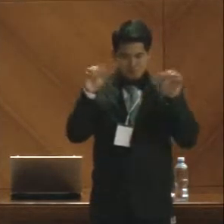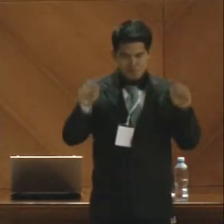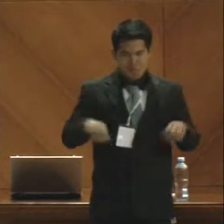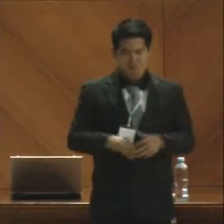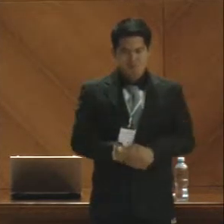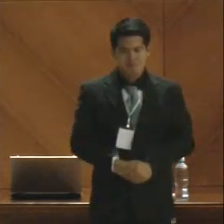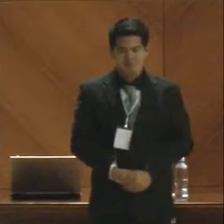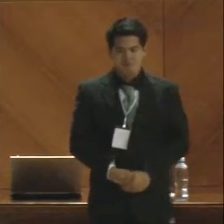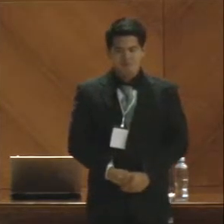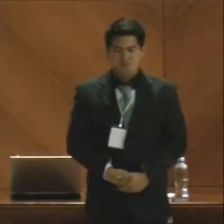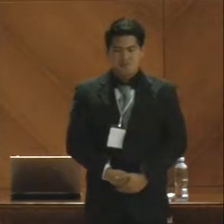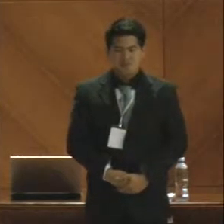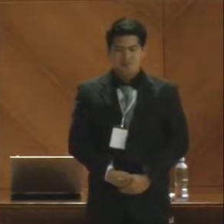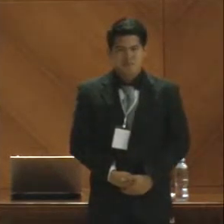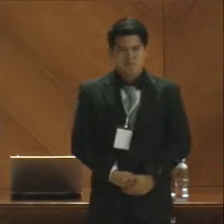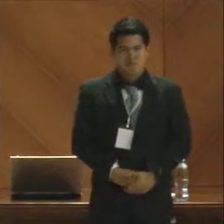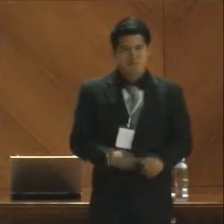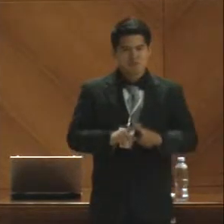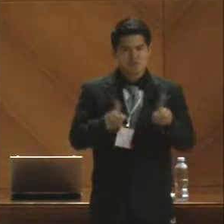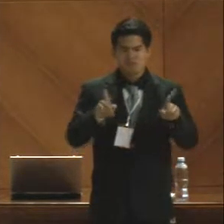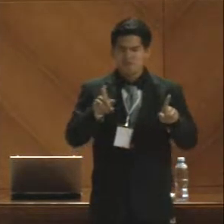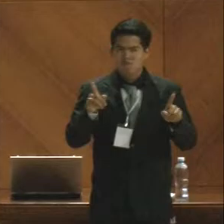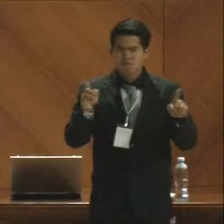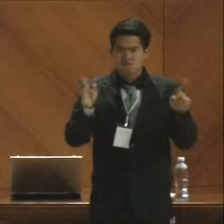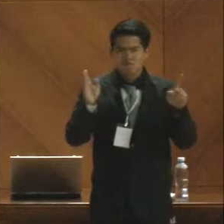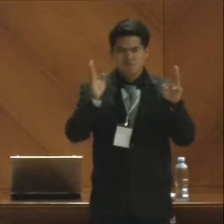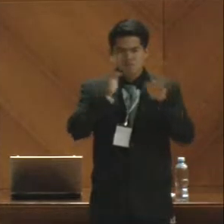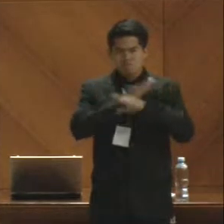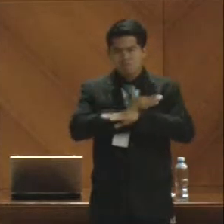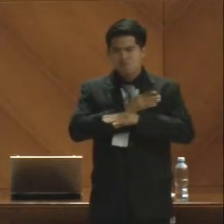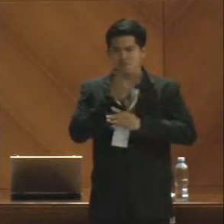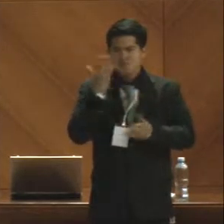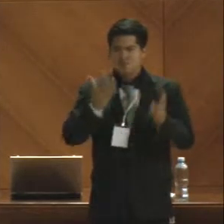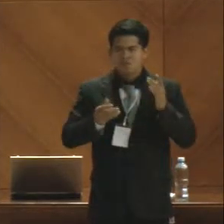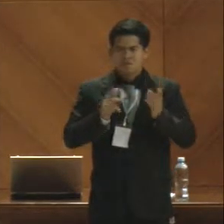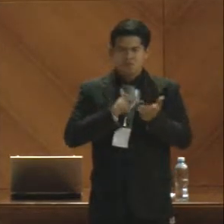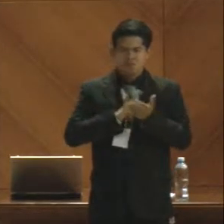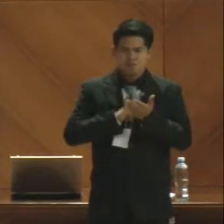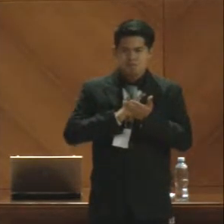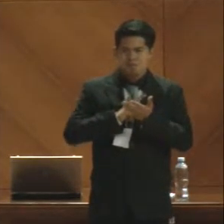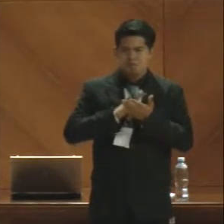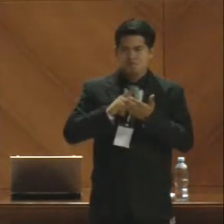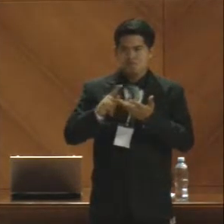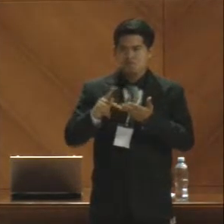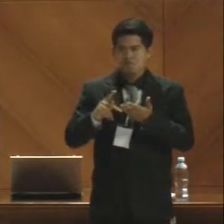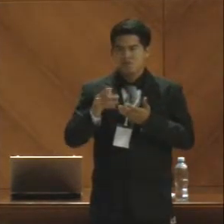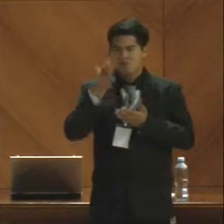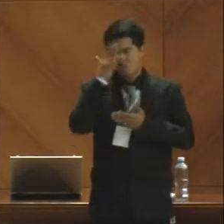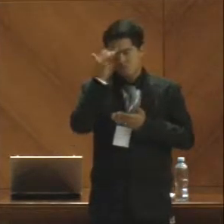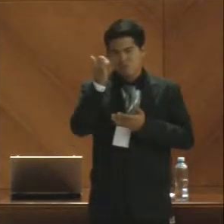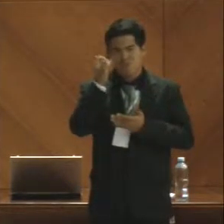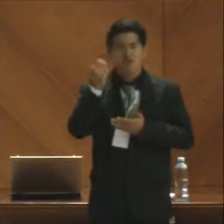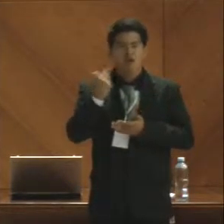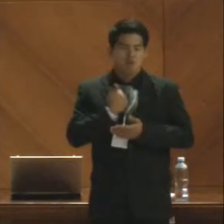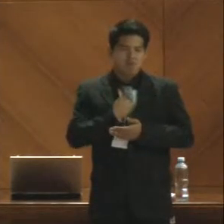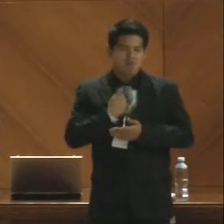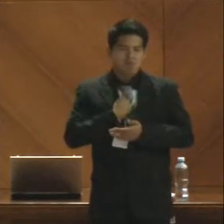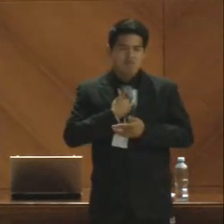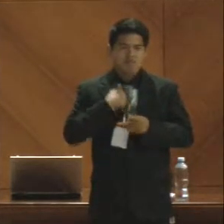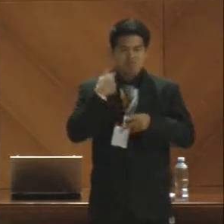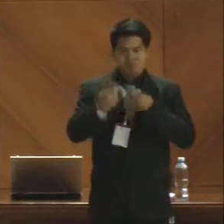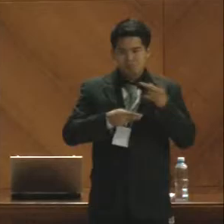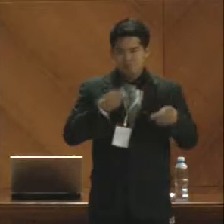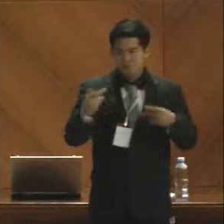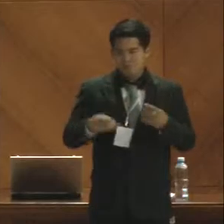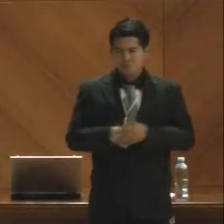estos sistemas son gratis, porque si uno no paga por el servicio, es porque uno es del producto, ¿sí? Y